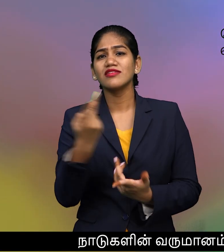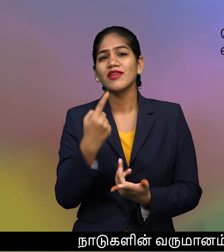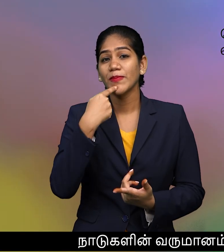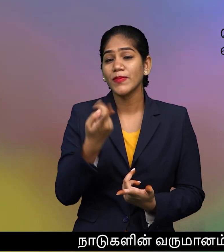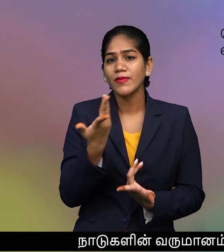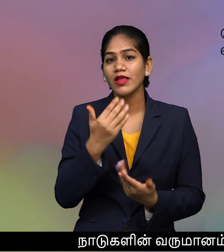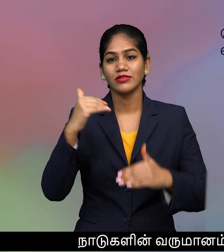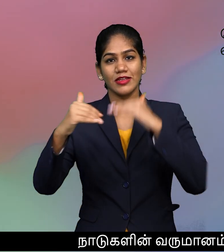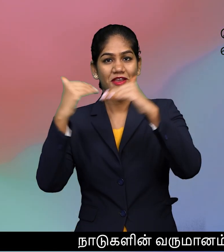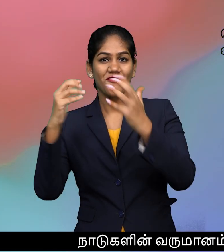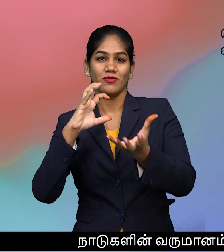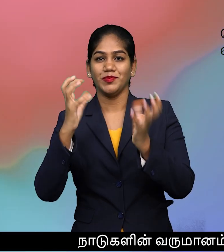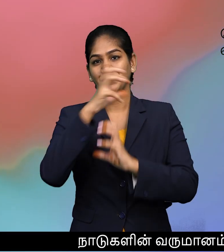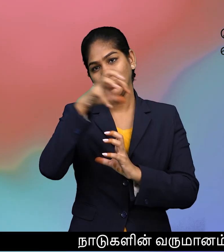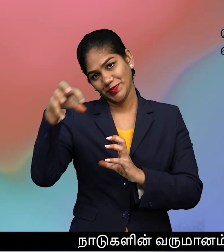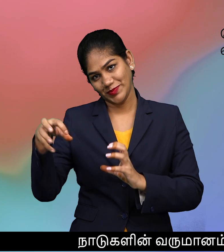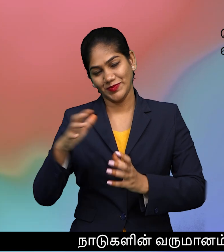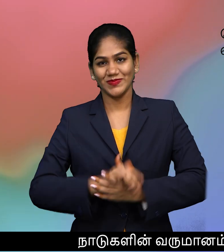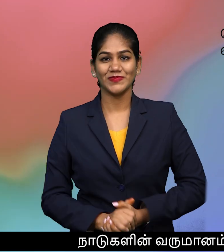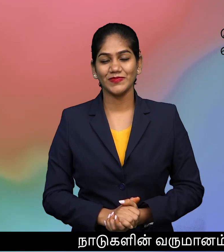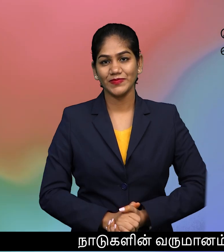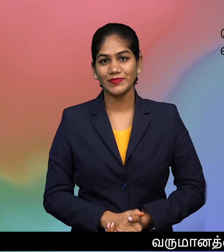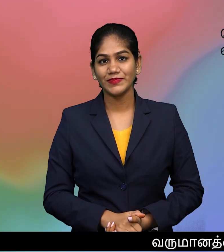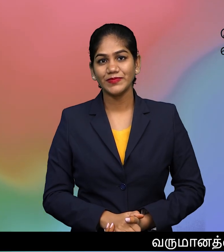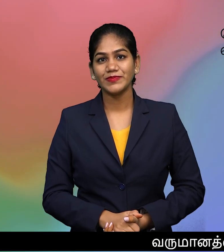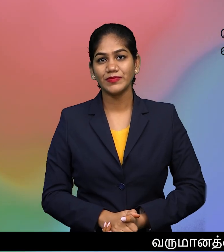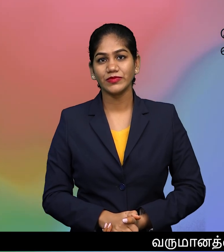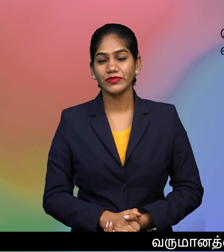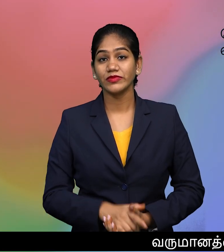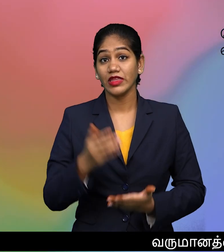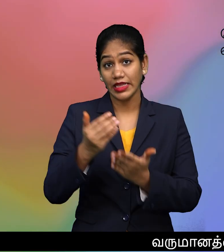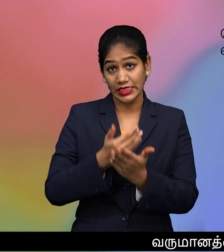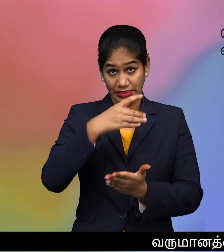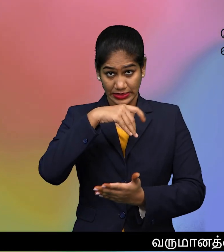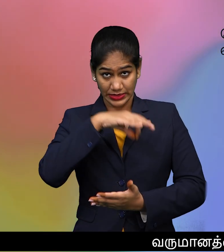நாடுகளின் வருமானம் அந்த நாட்டின் குடிமக்களின் வருமானத்தை பற்றியது.